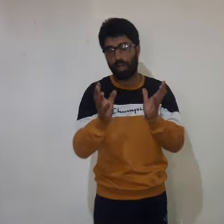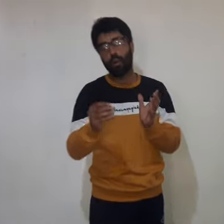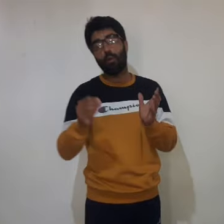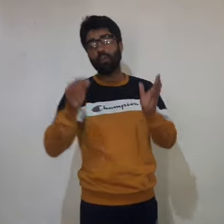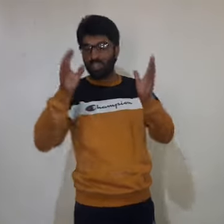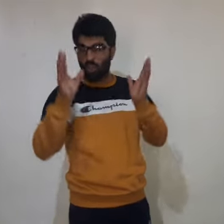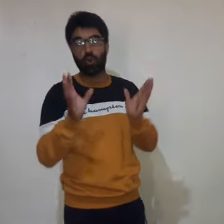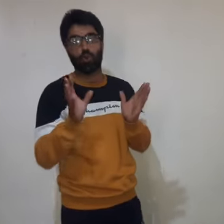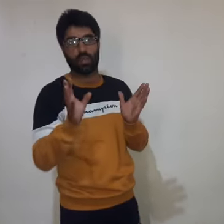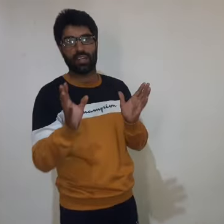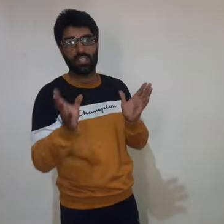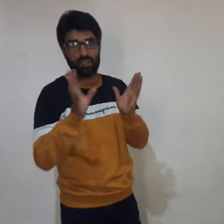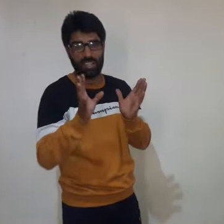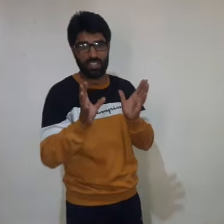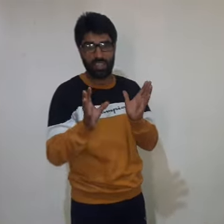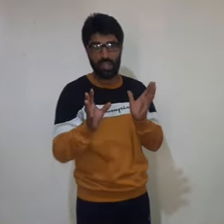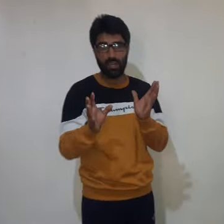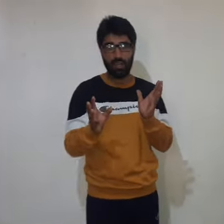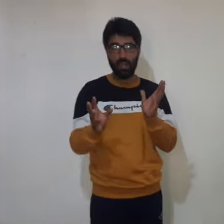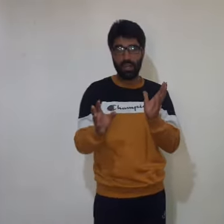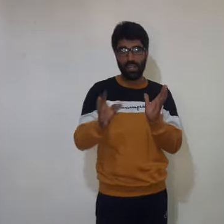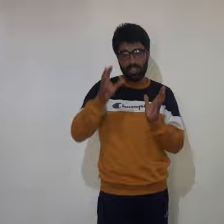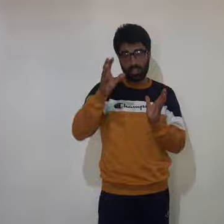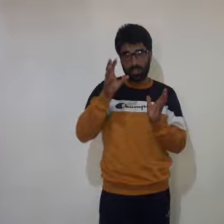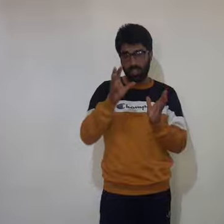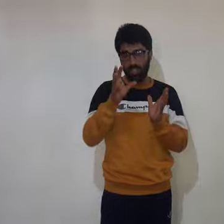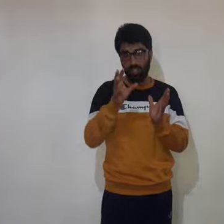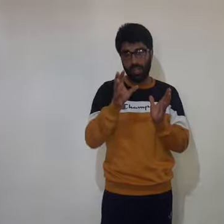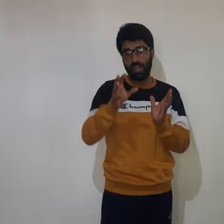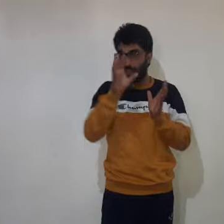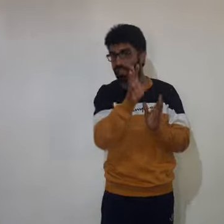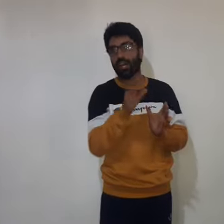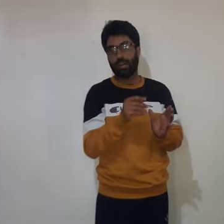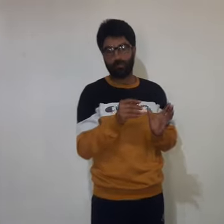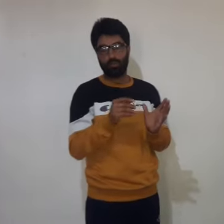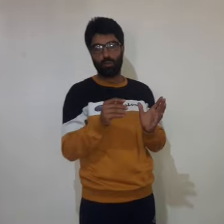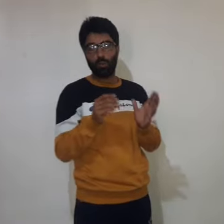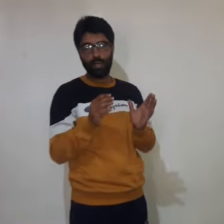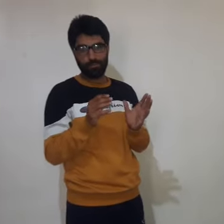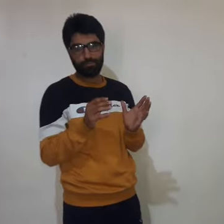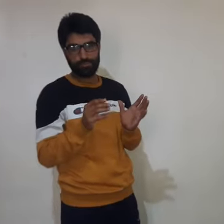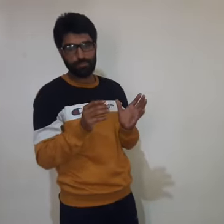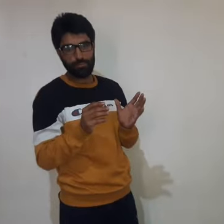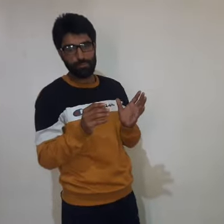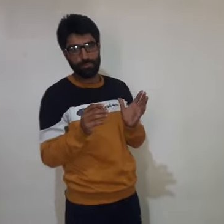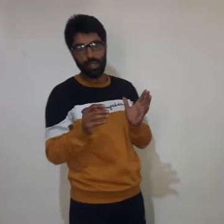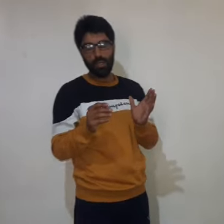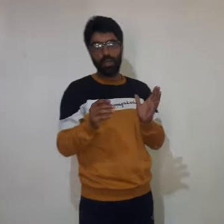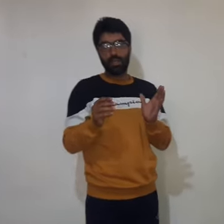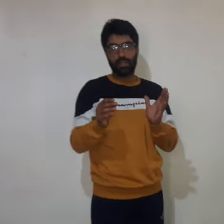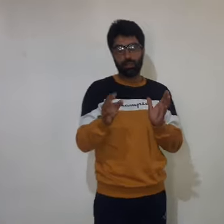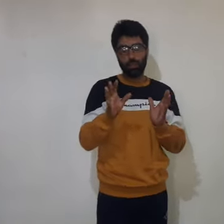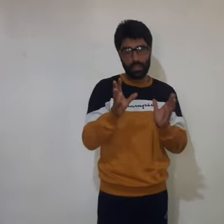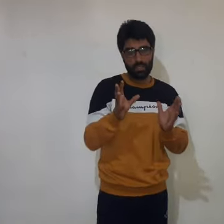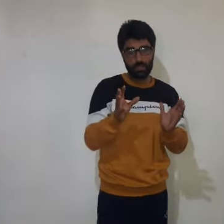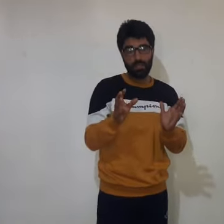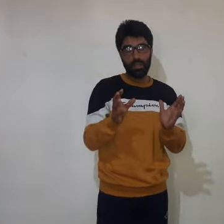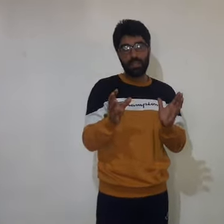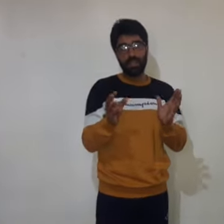है वो बहुत स्ट्रांग होता है, जिस वजह से ये इस डिजीज से लड़ते हैं। ओके डियर स्टूडेंट्स,